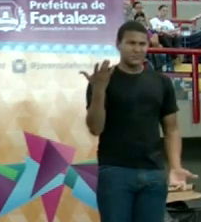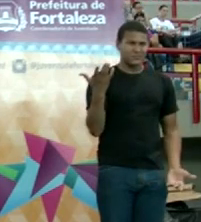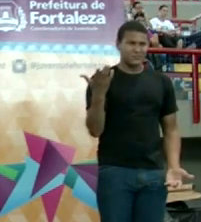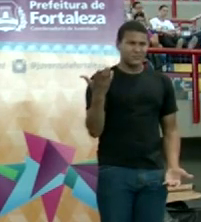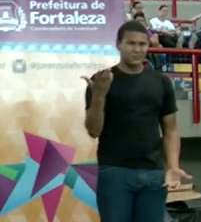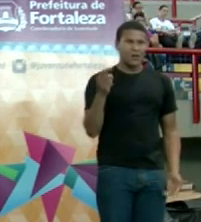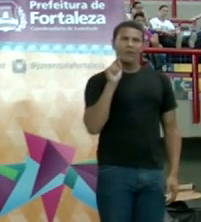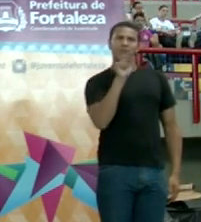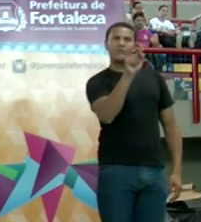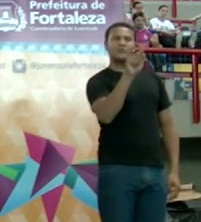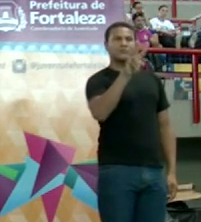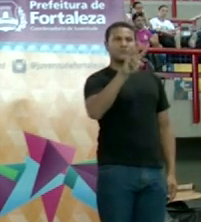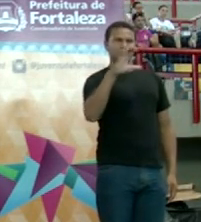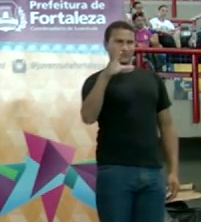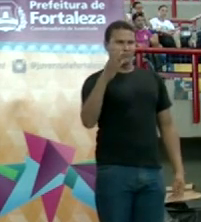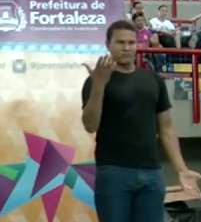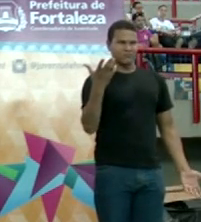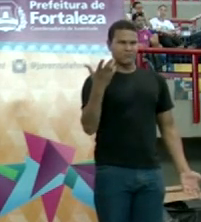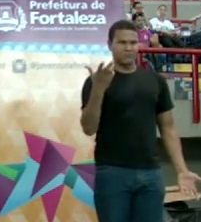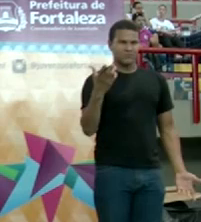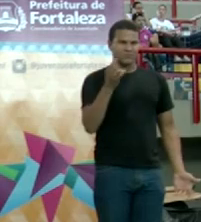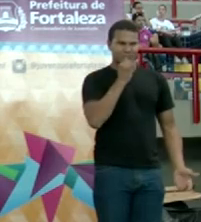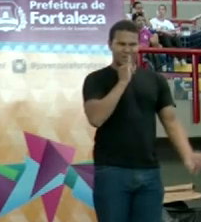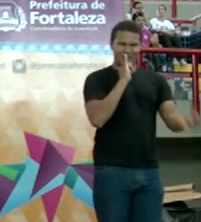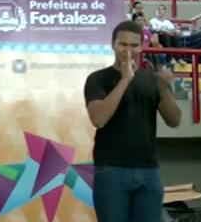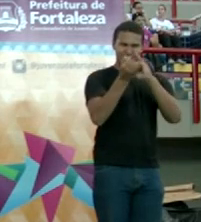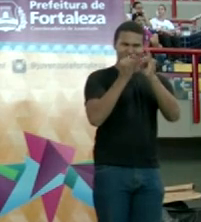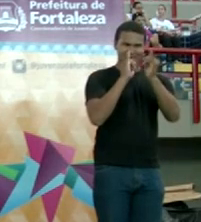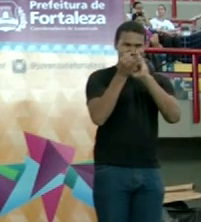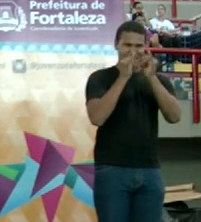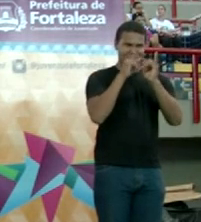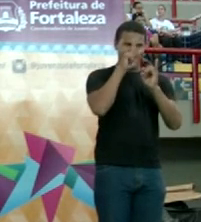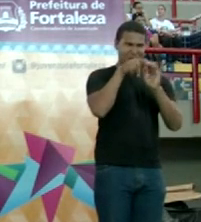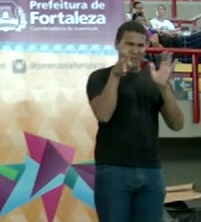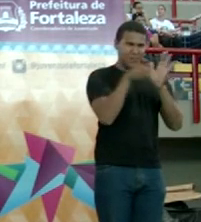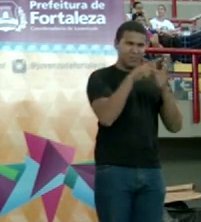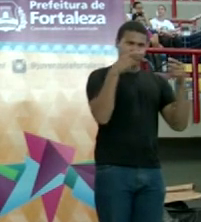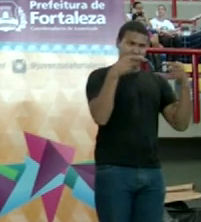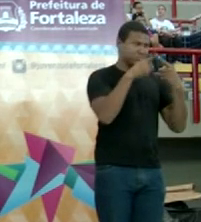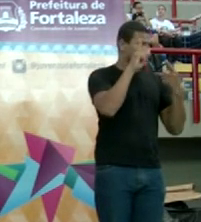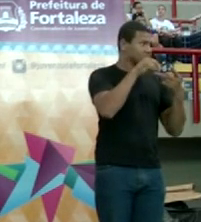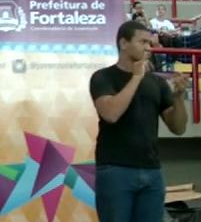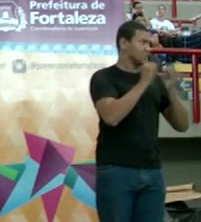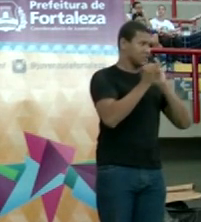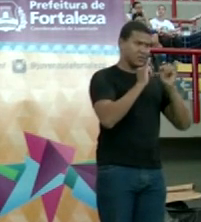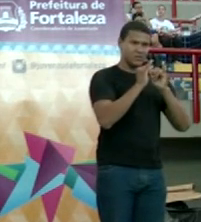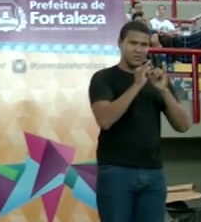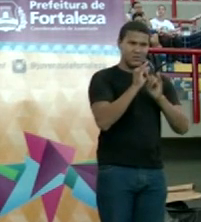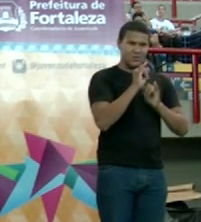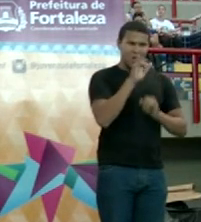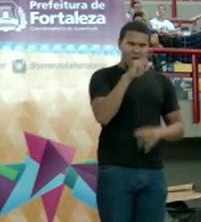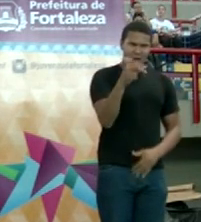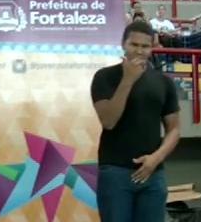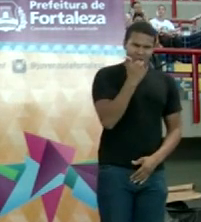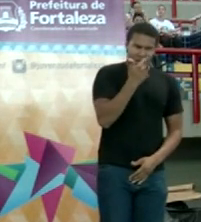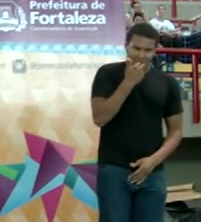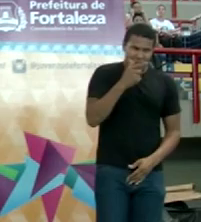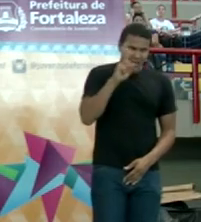dizer que o internetês é a linguagem da internet. É errada, não é.